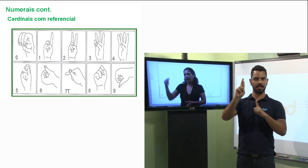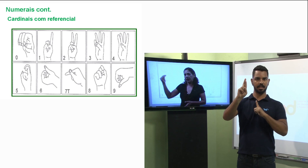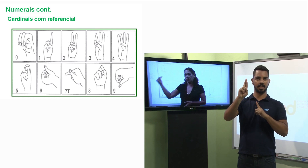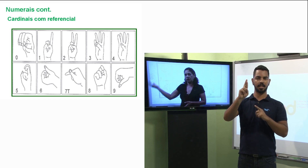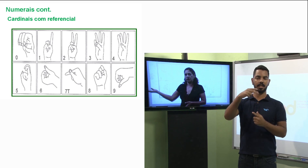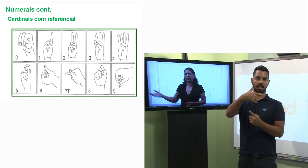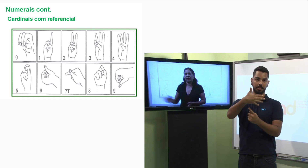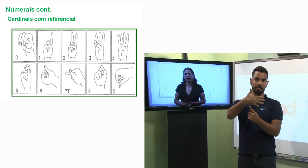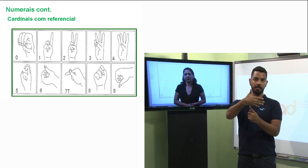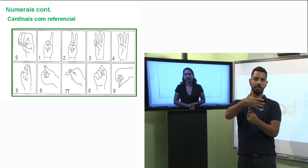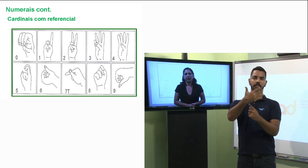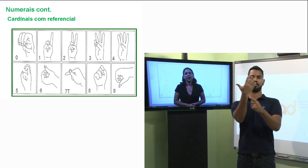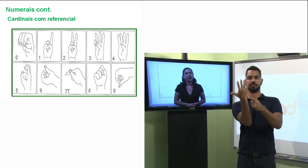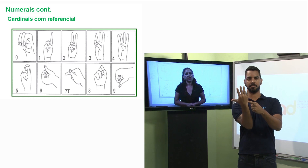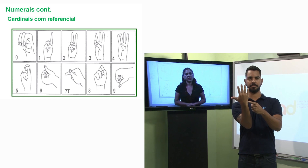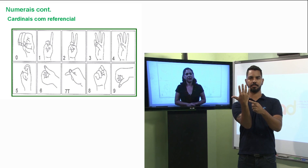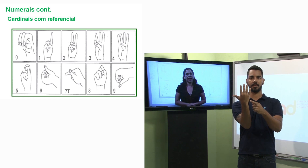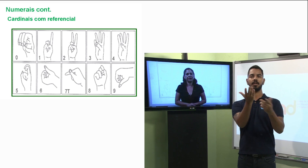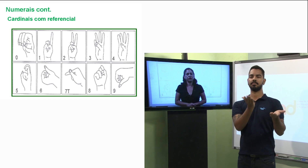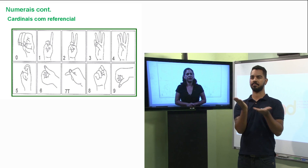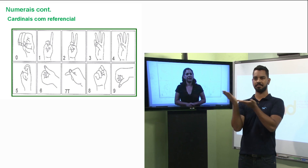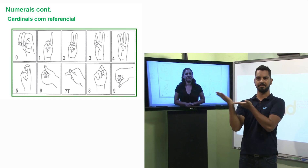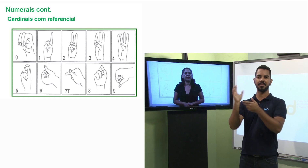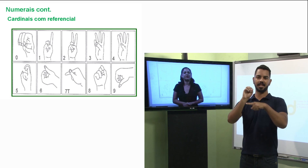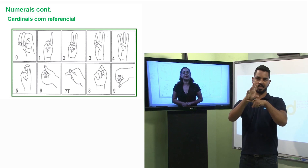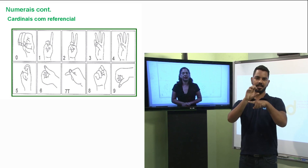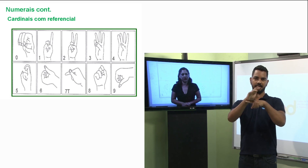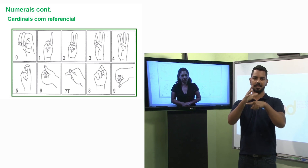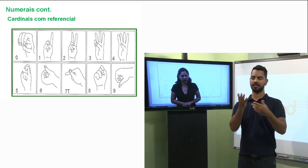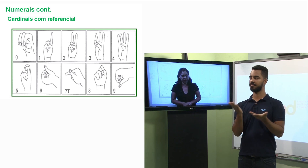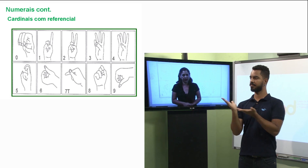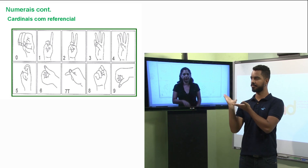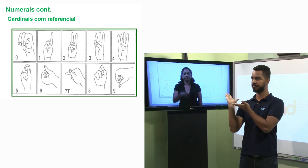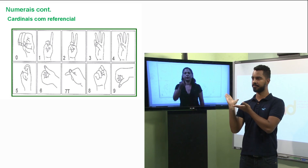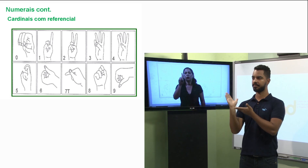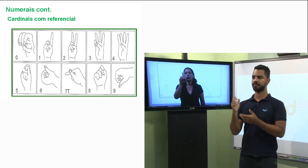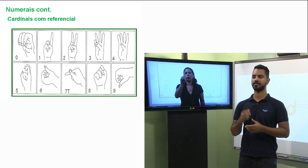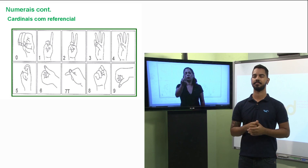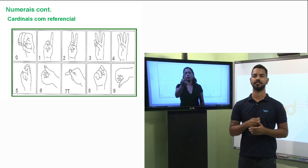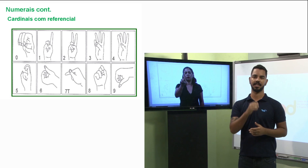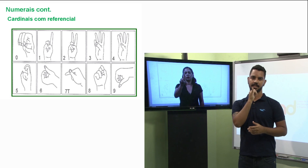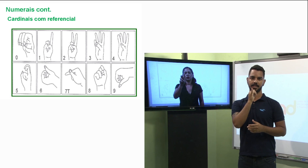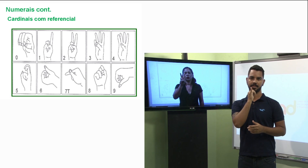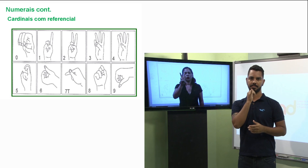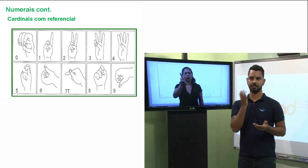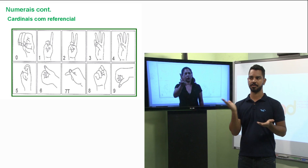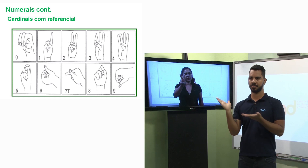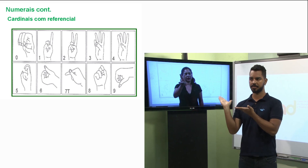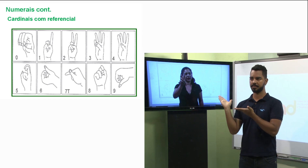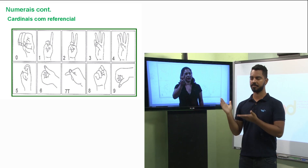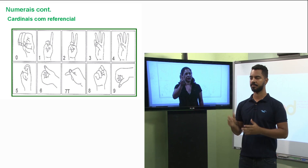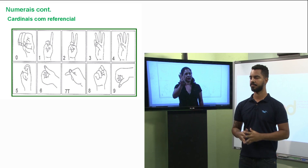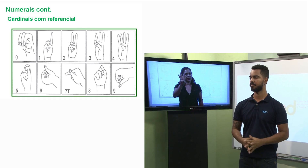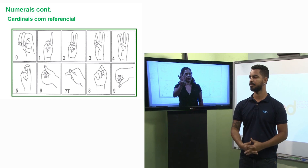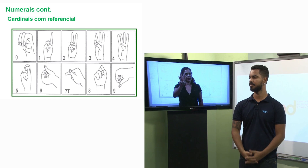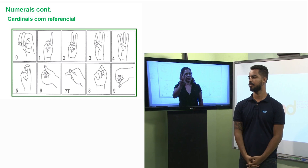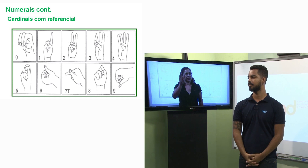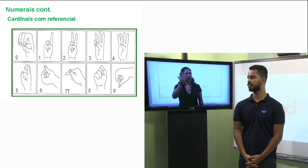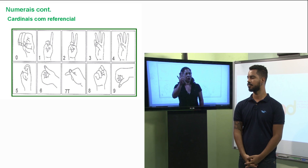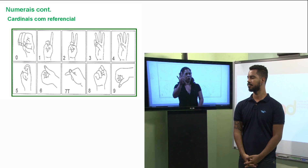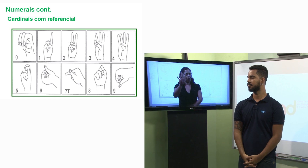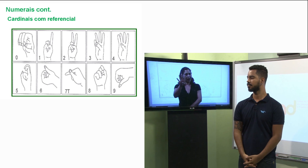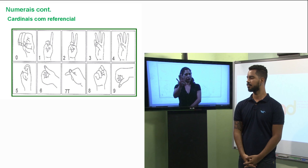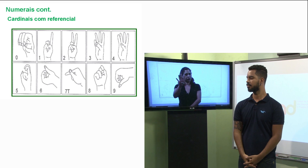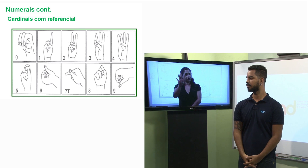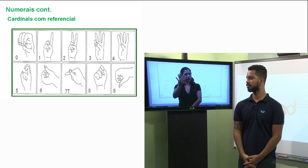observar em nossos slides. Esses sinais são sinalizados da seguinte maneira: 1, 2,